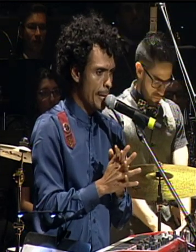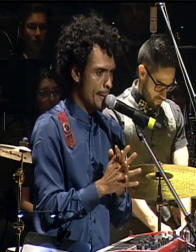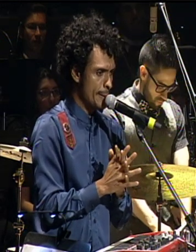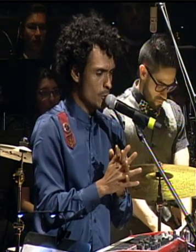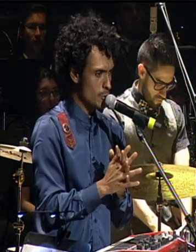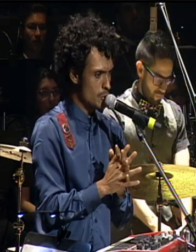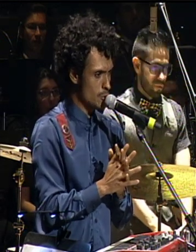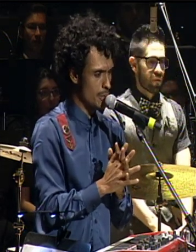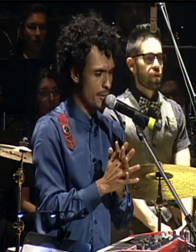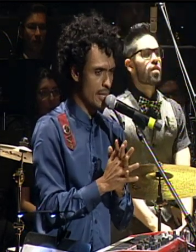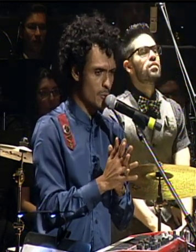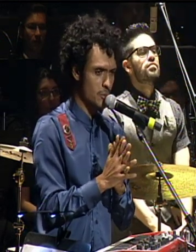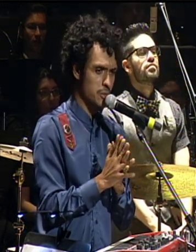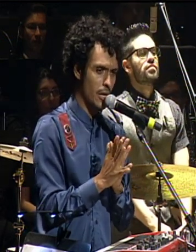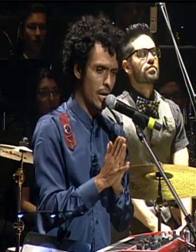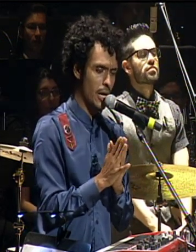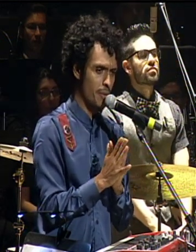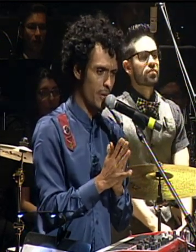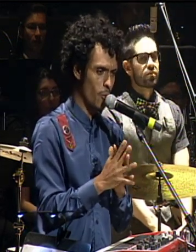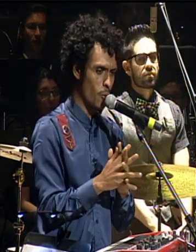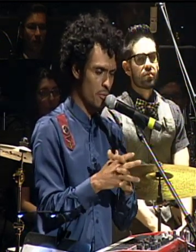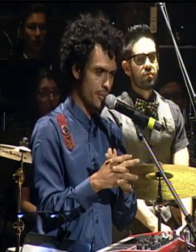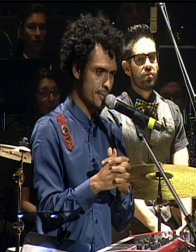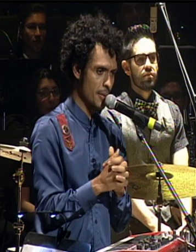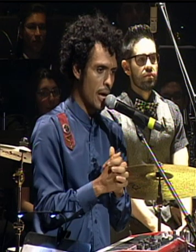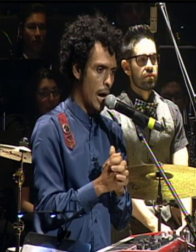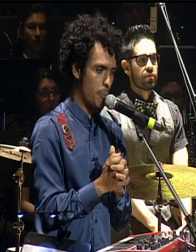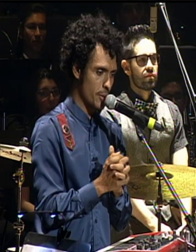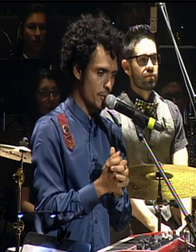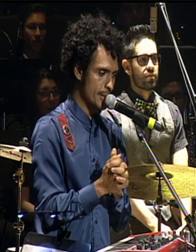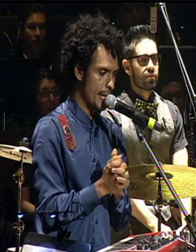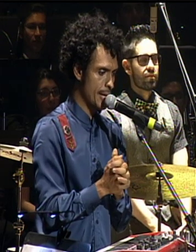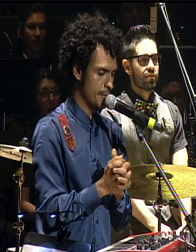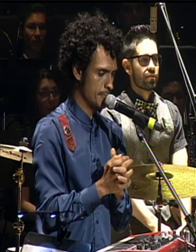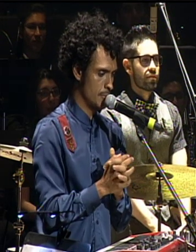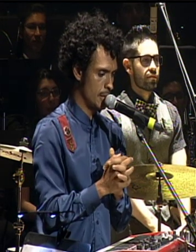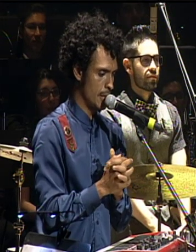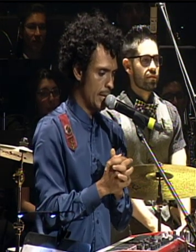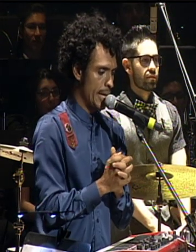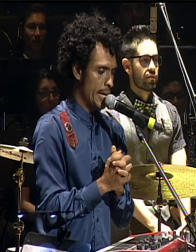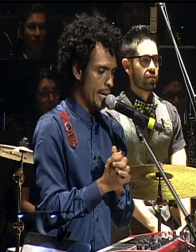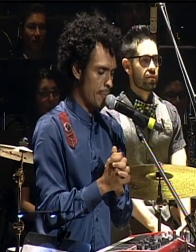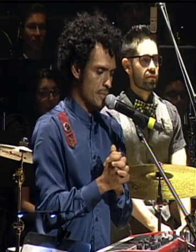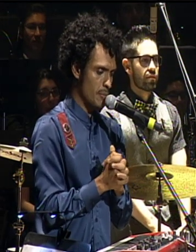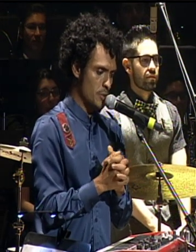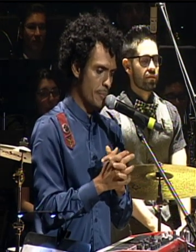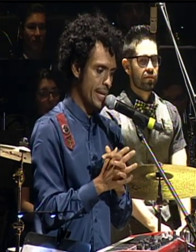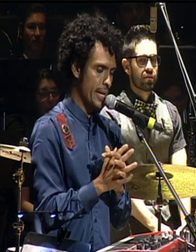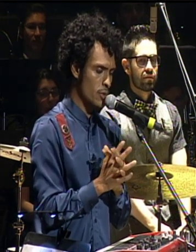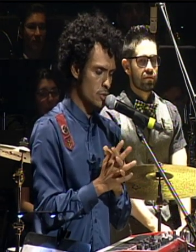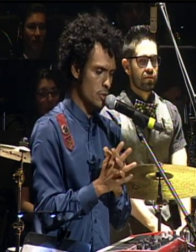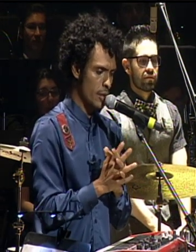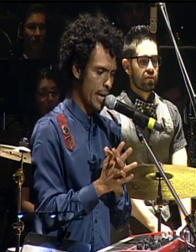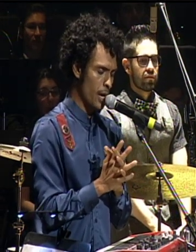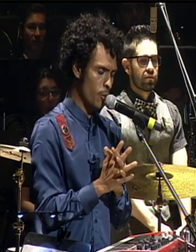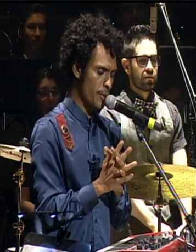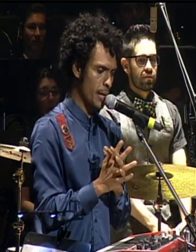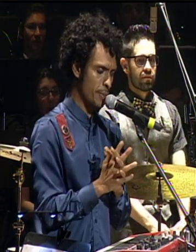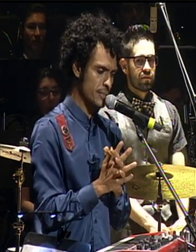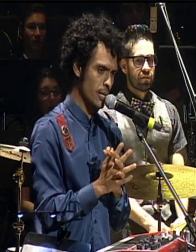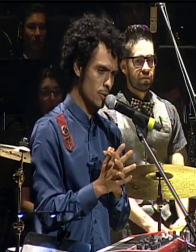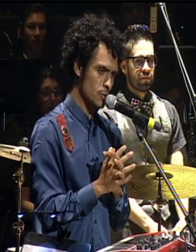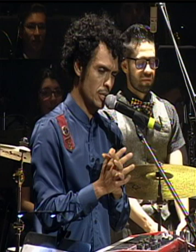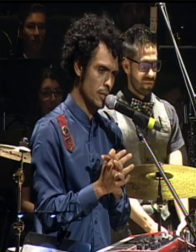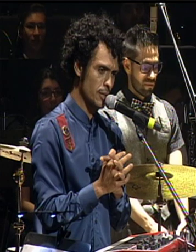Y nosotros invitamos al viejo Wolfgang a Puerto Candelaria y empezamos a imaginarnos qué